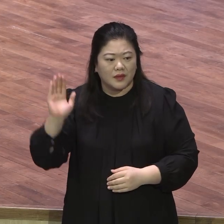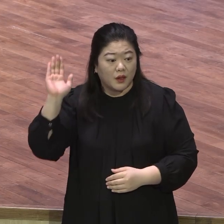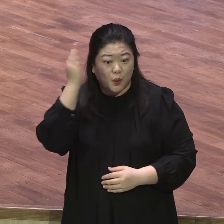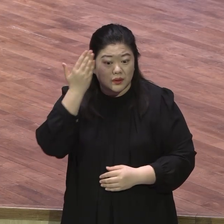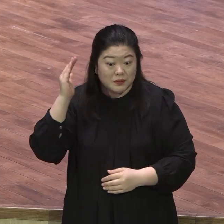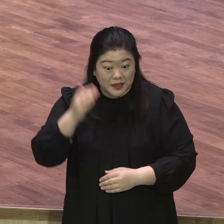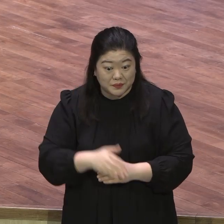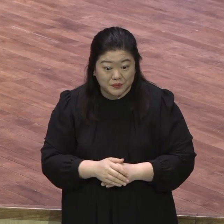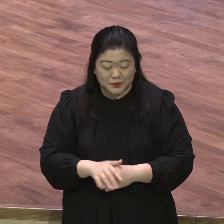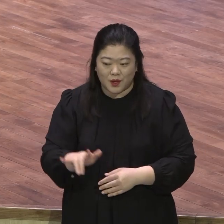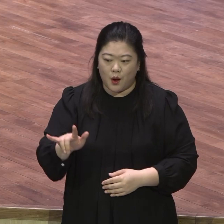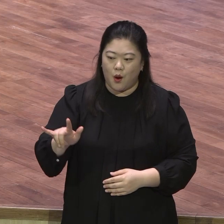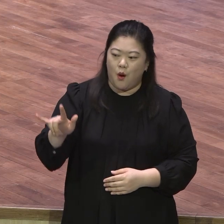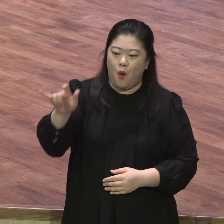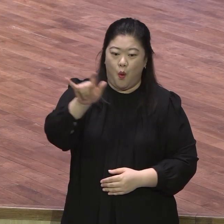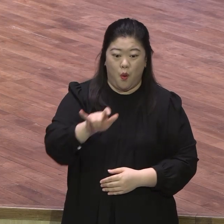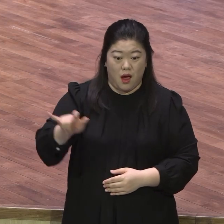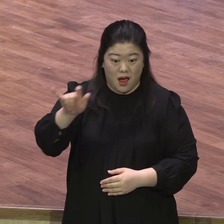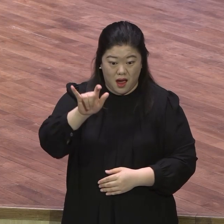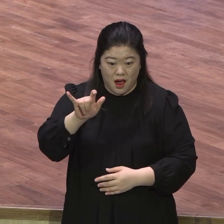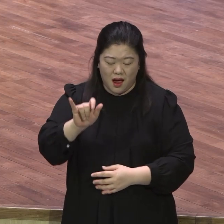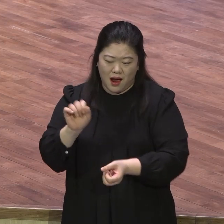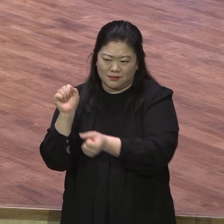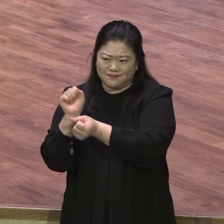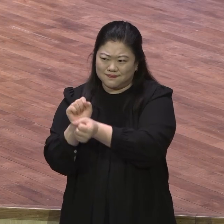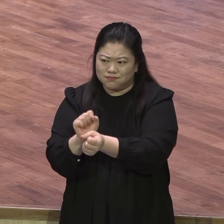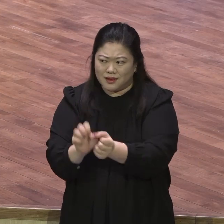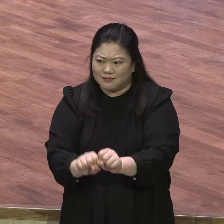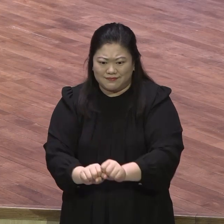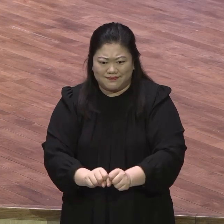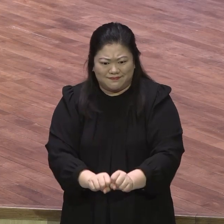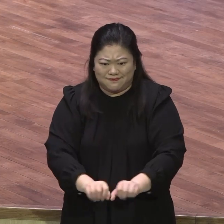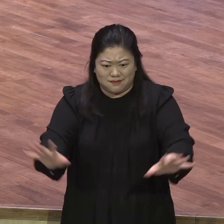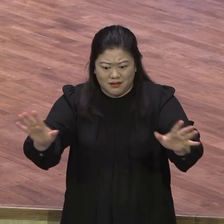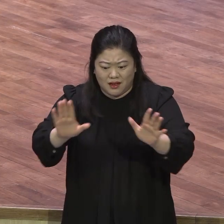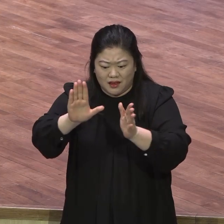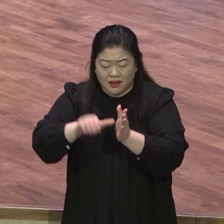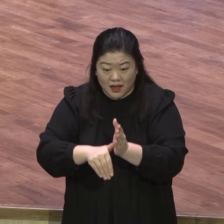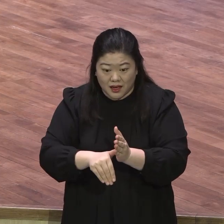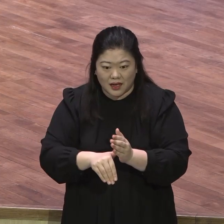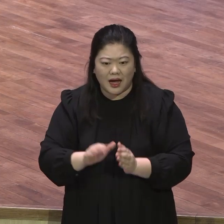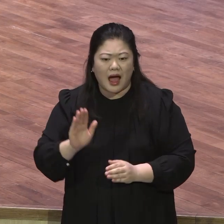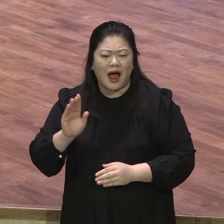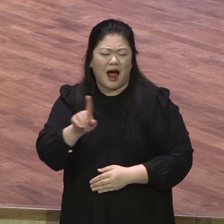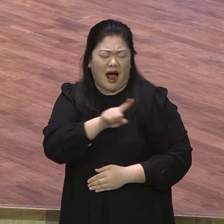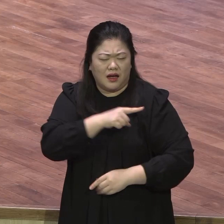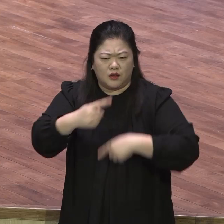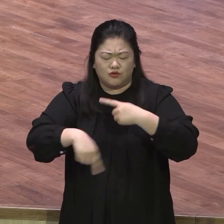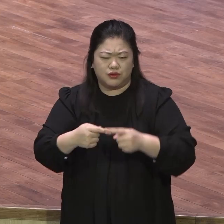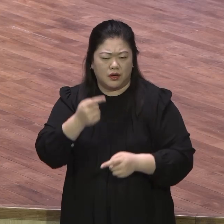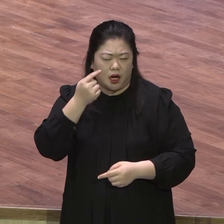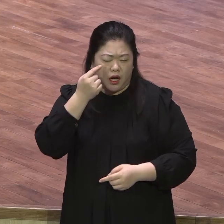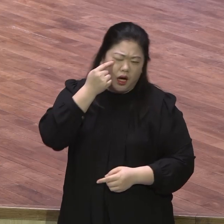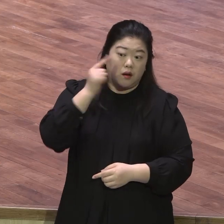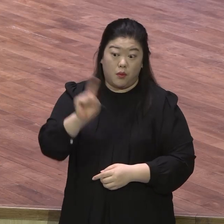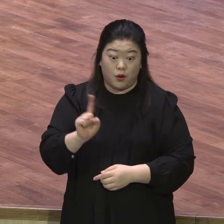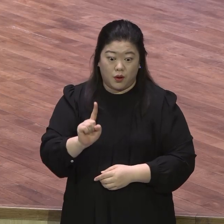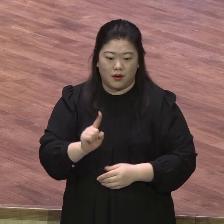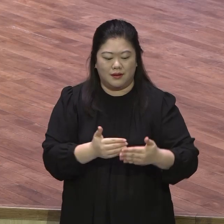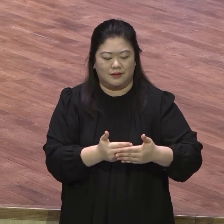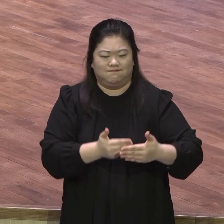가장 많이 듣는 표현 중에 하나가 거리두기입니다. 거리두기. 그래서 한동안